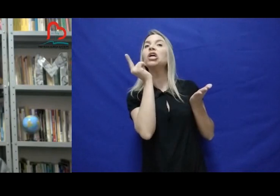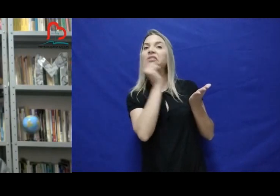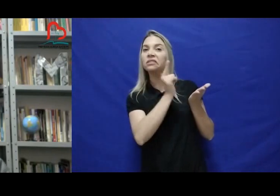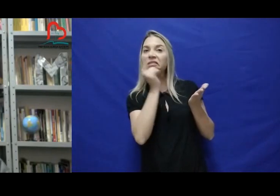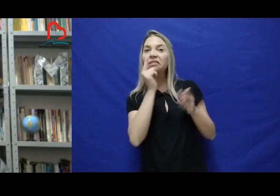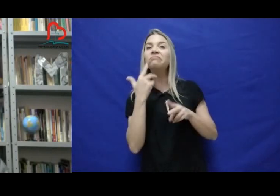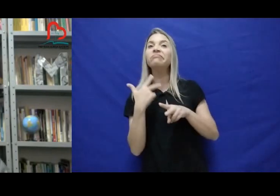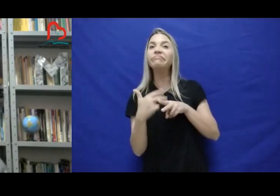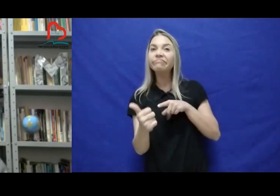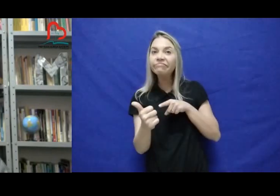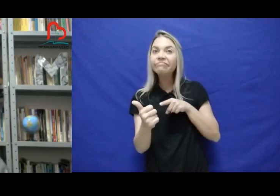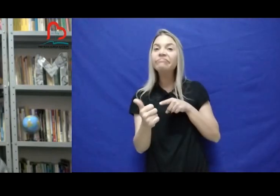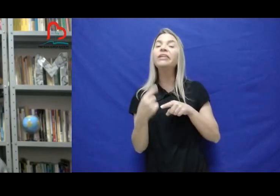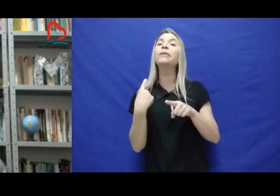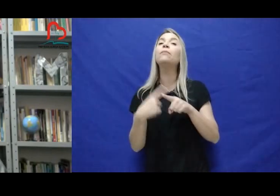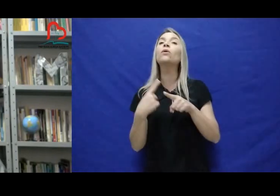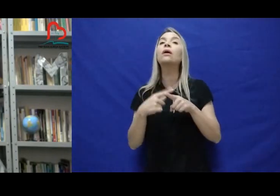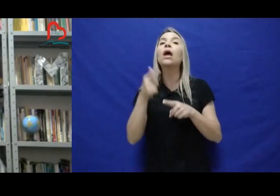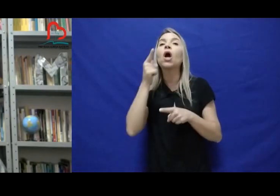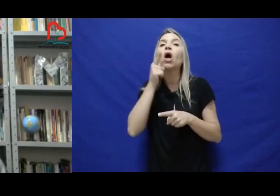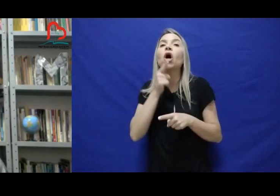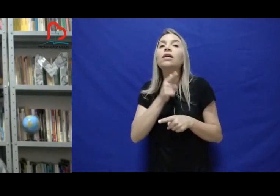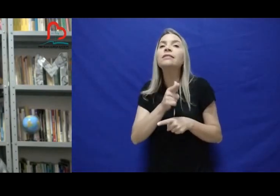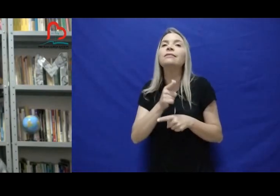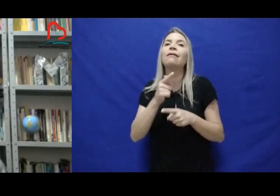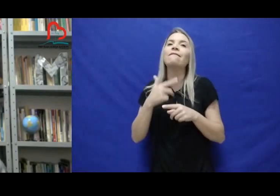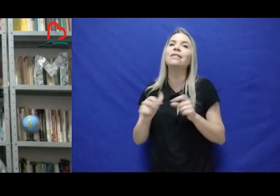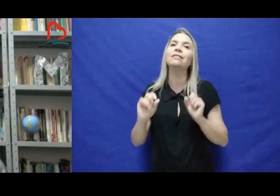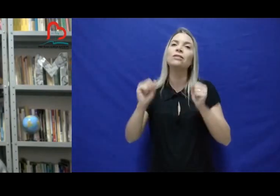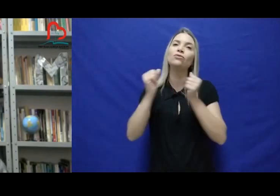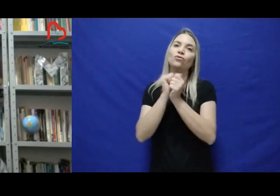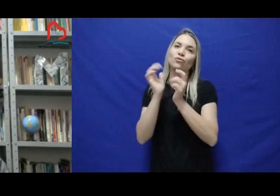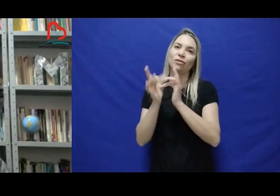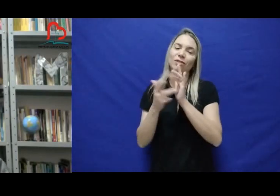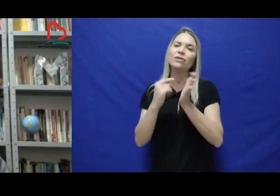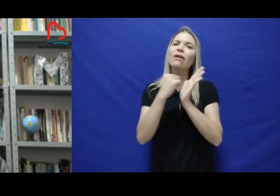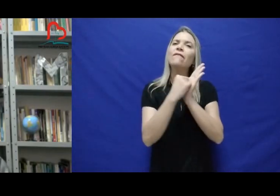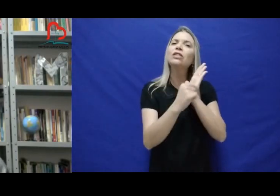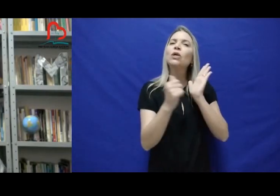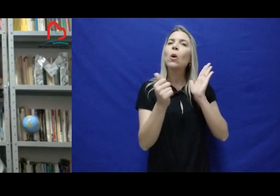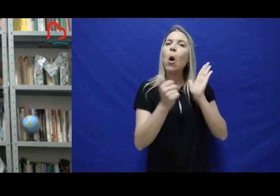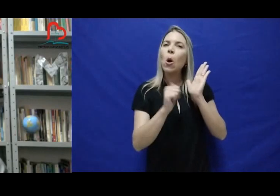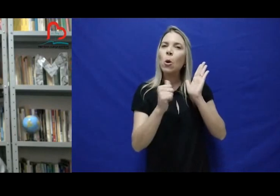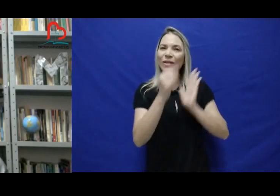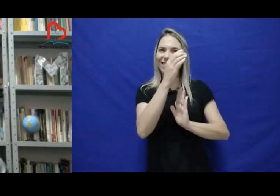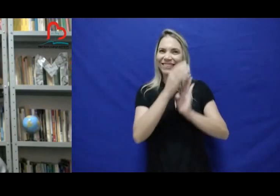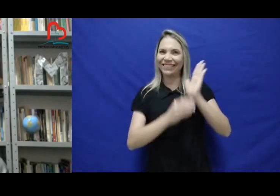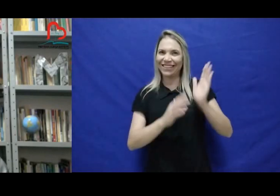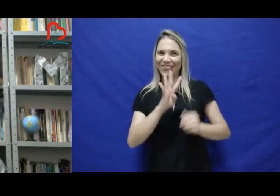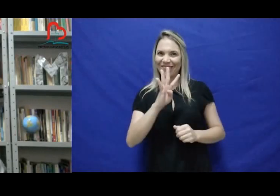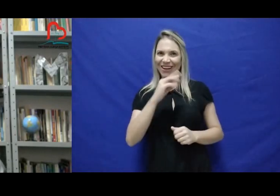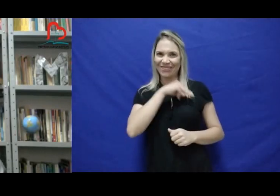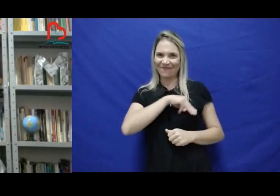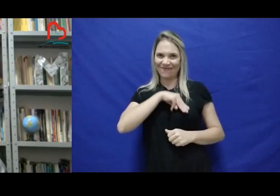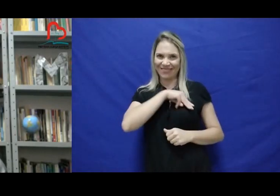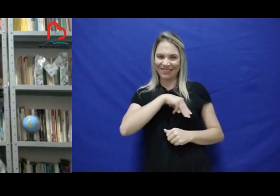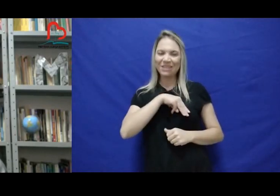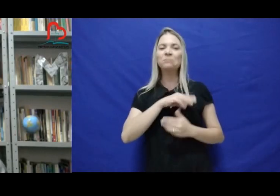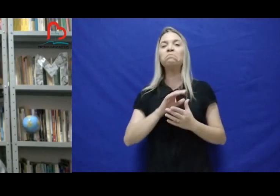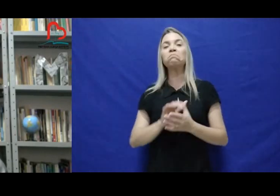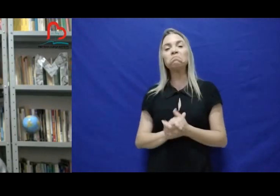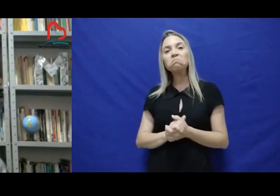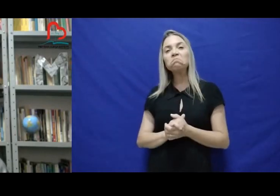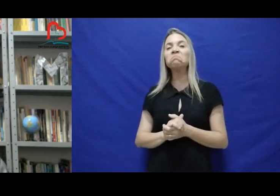permanecer firme. Você também vencerá confiando no Senhor Jesus. O versículo 11 de Mateus 4 nos